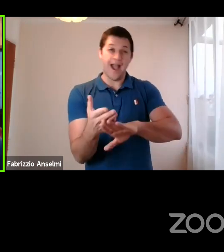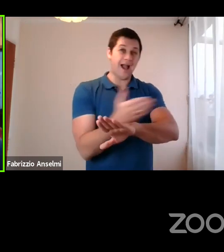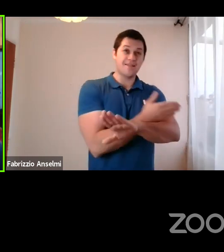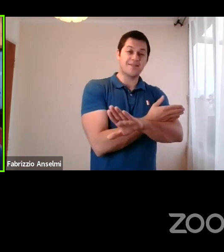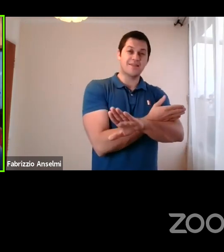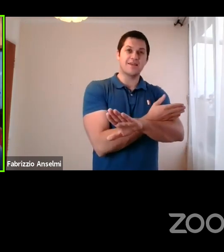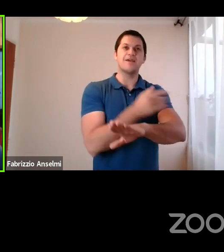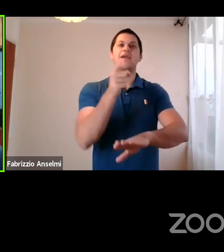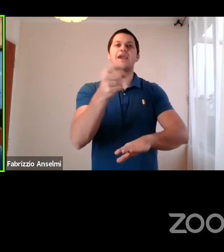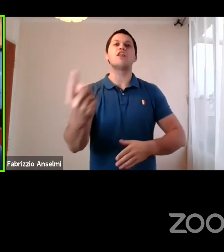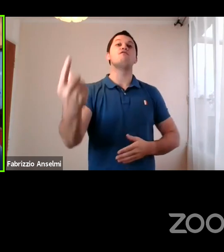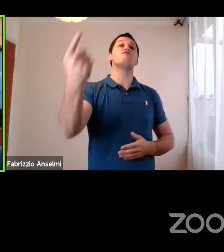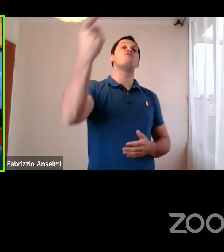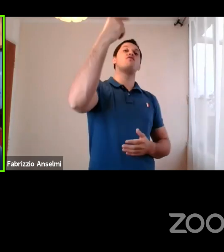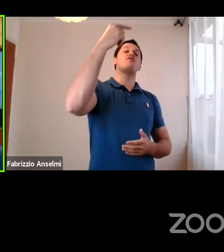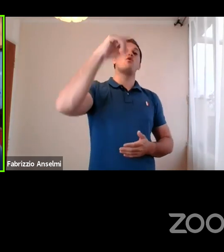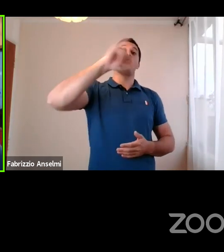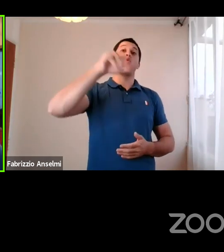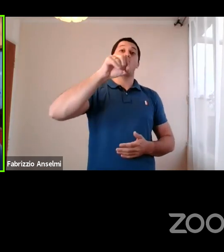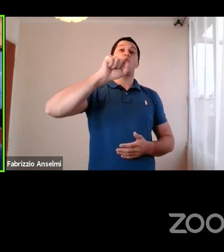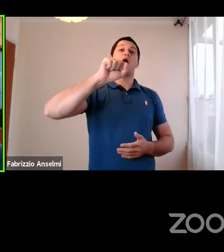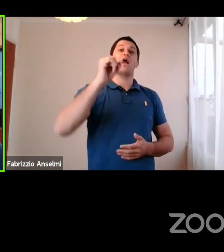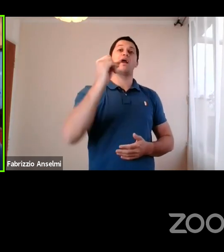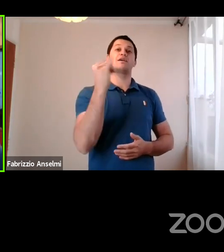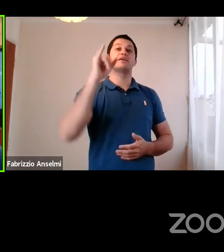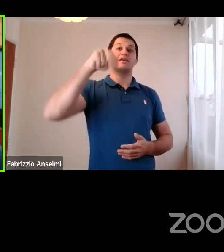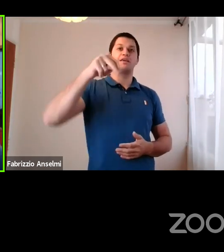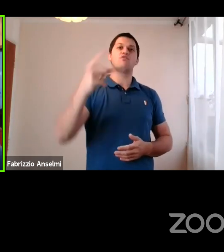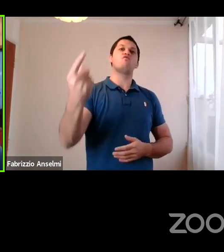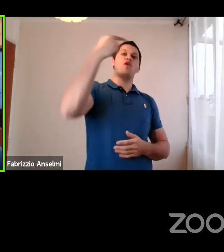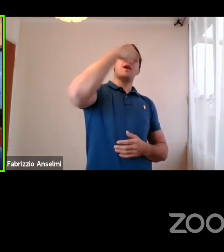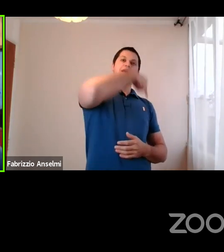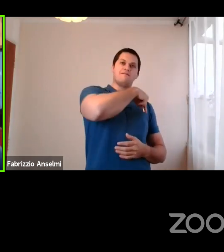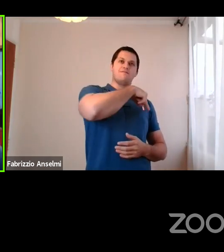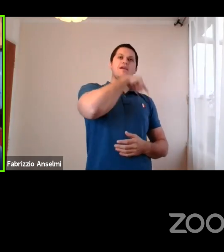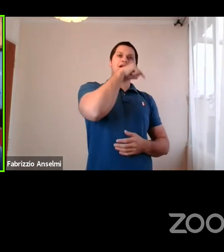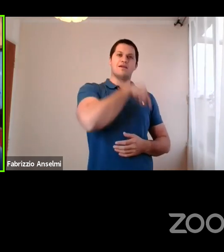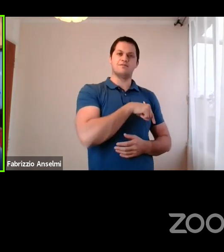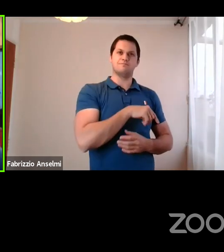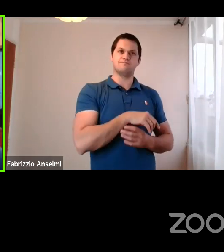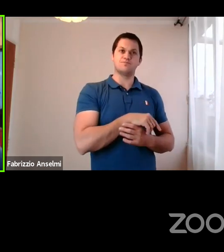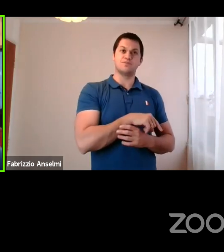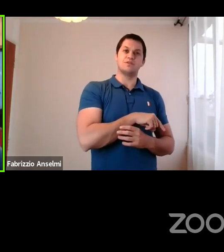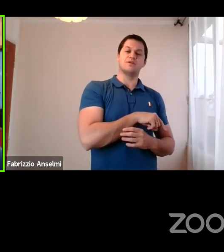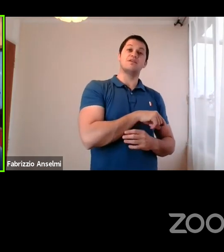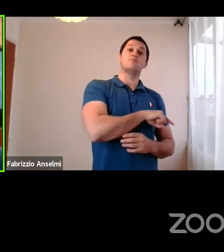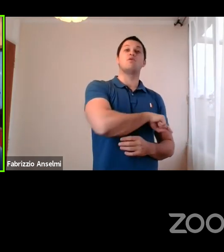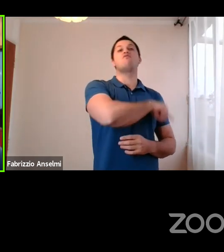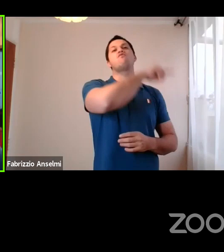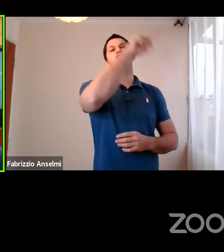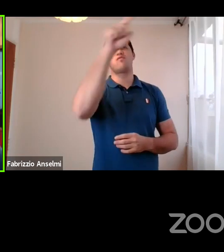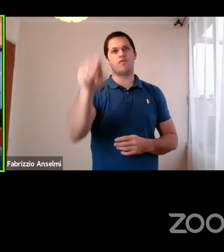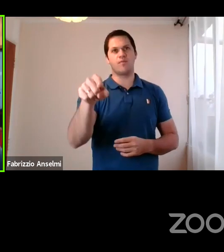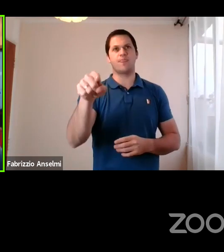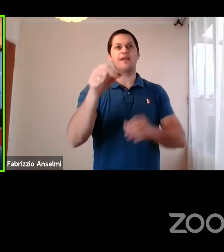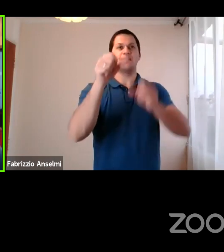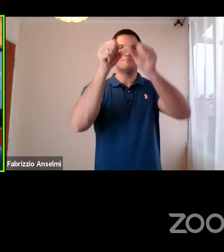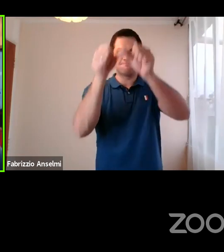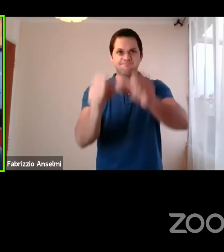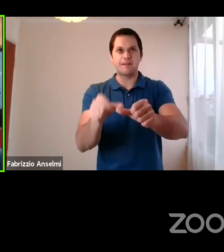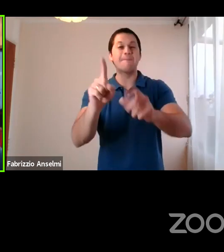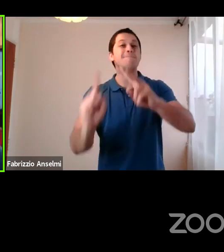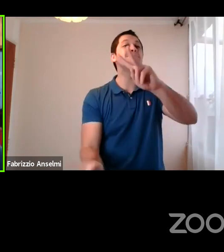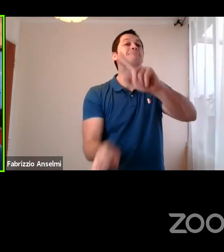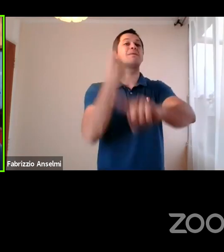en 1904 y 1905. Y estuvo presente en el primer congreso de